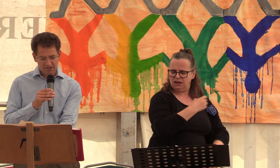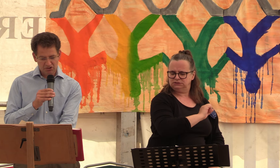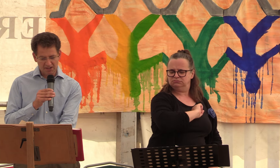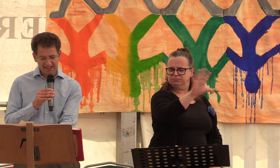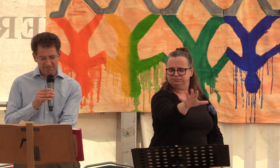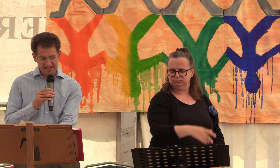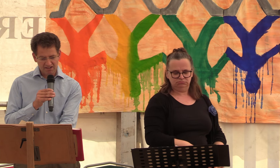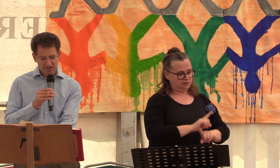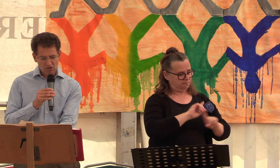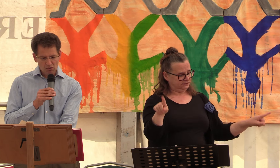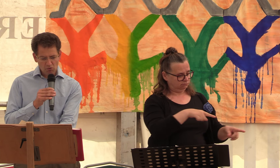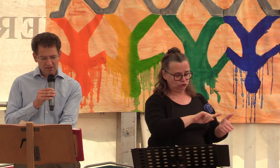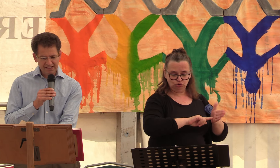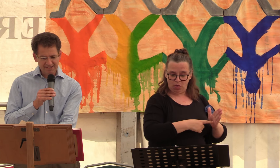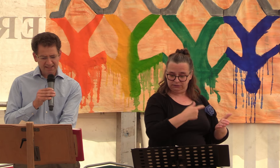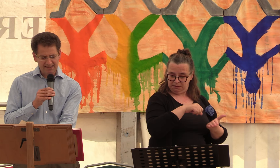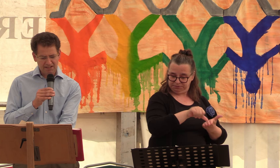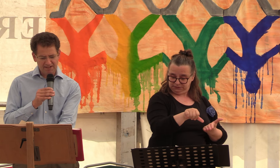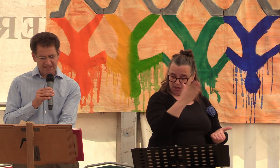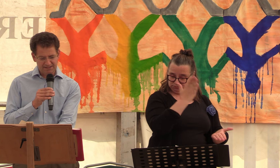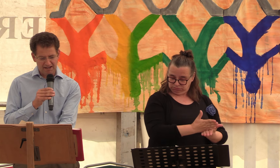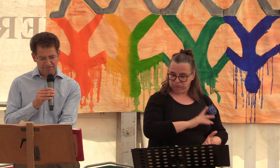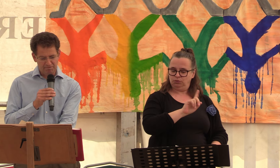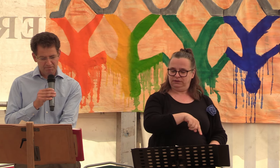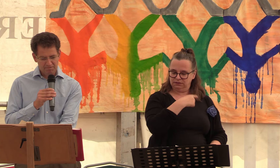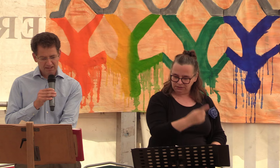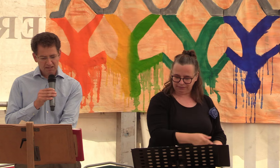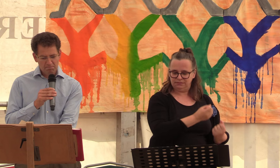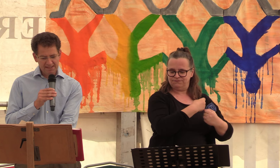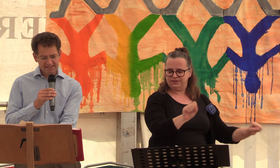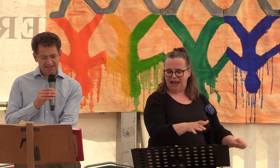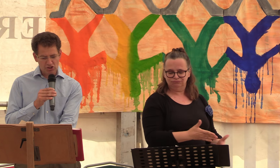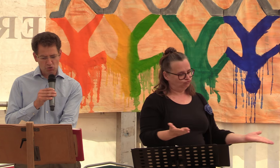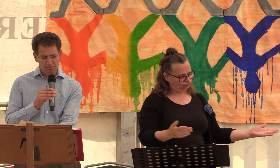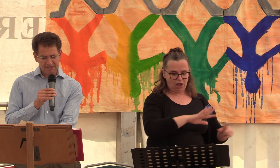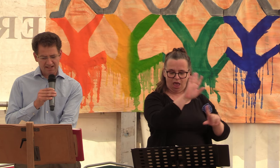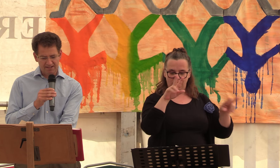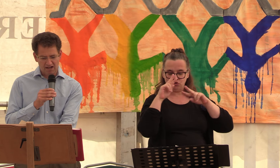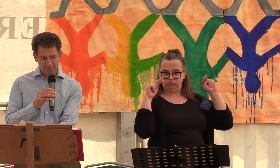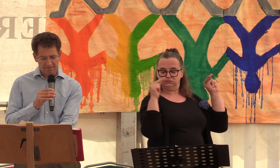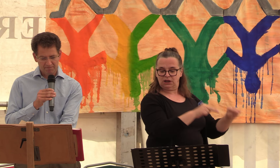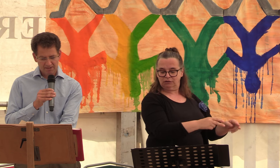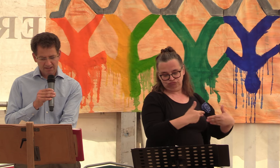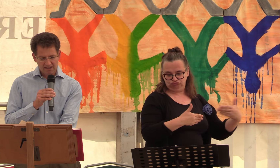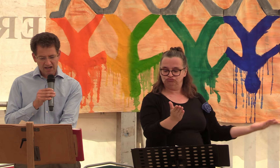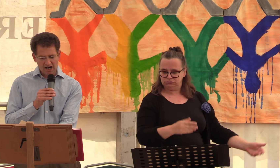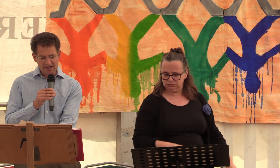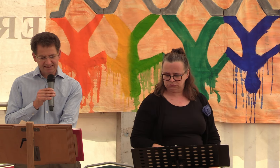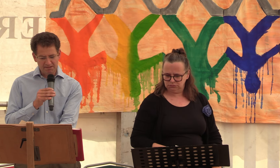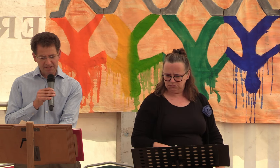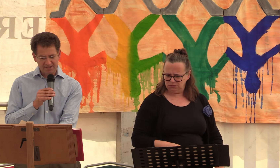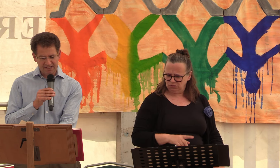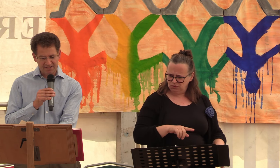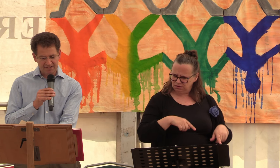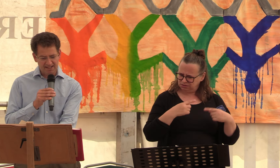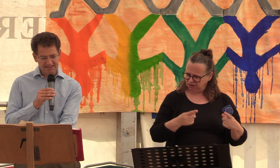nicht, sondern ging weg und ließ ihn ins Gefängnis werfen, bis er die Schuld bezahlt habe. Als